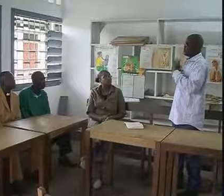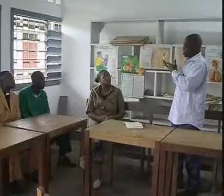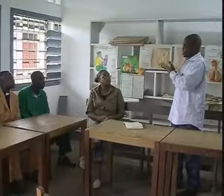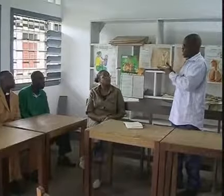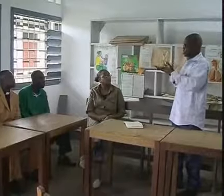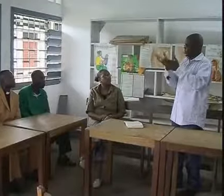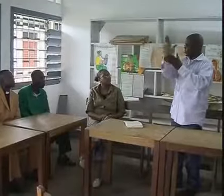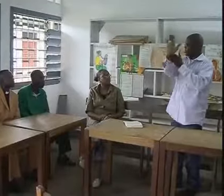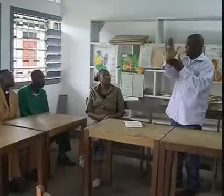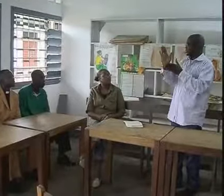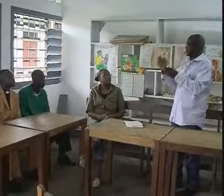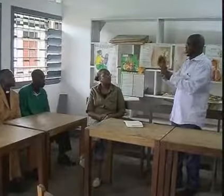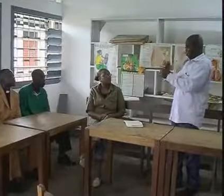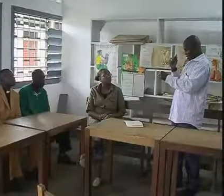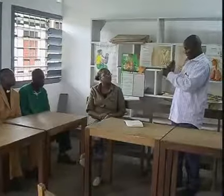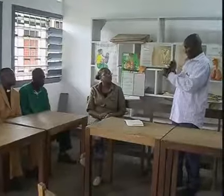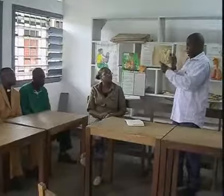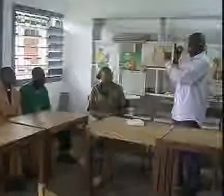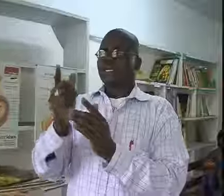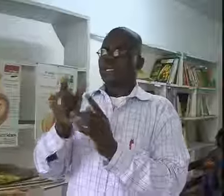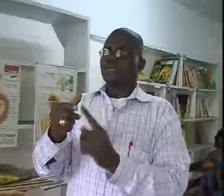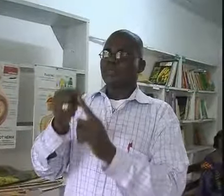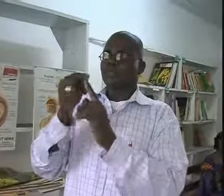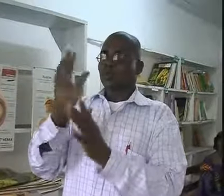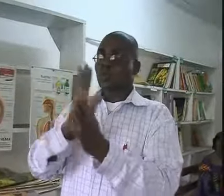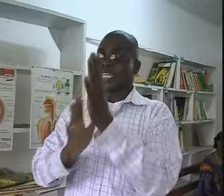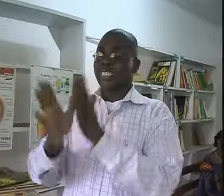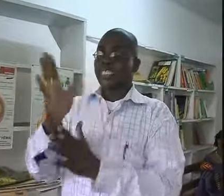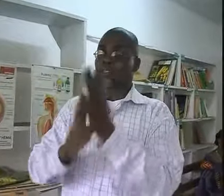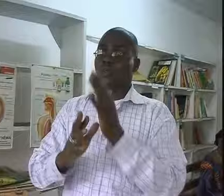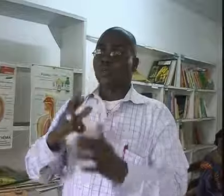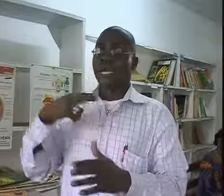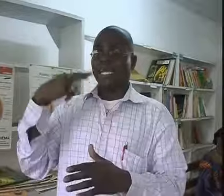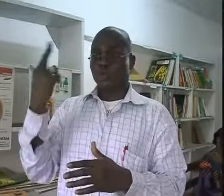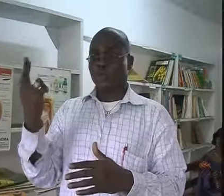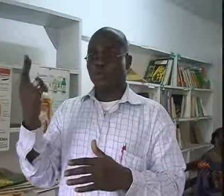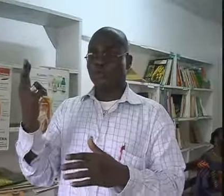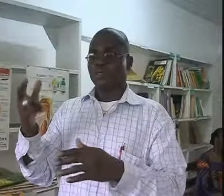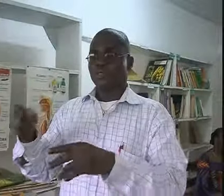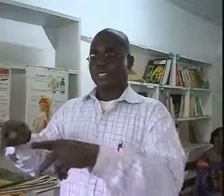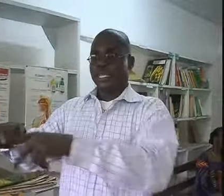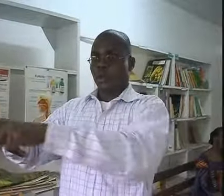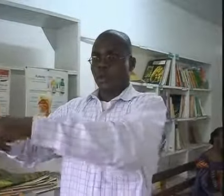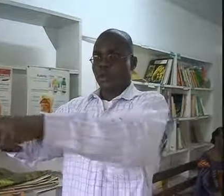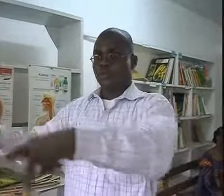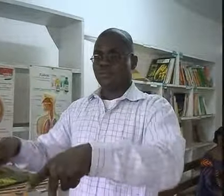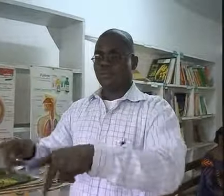moi présenter le travail surtout des signes religieux. 2 étapes décisives restent encore à